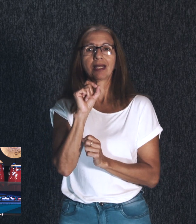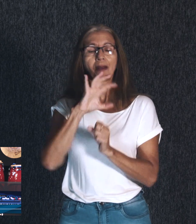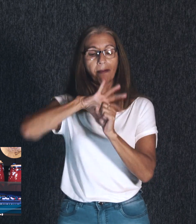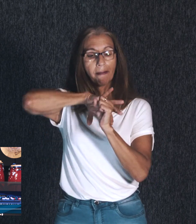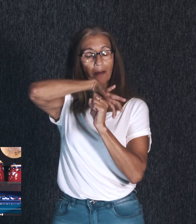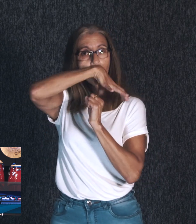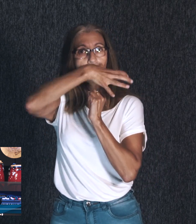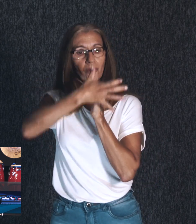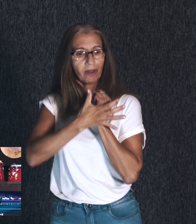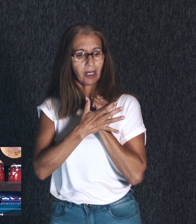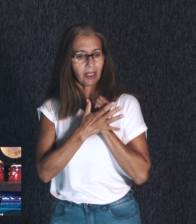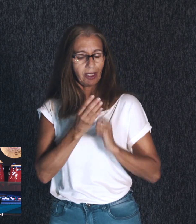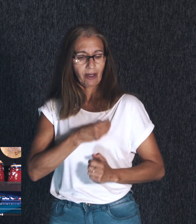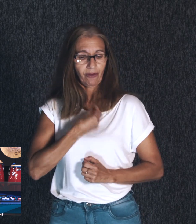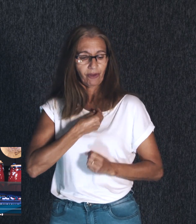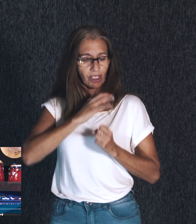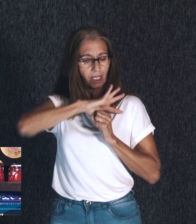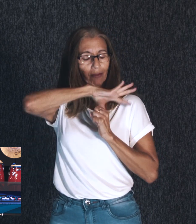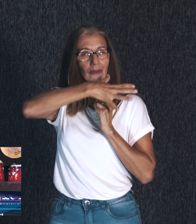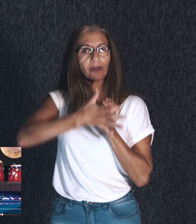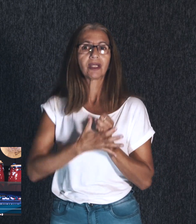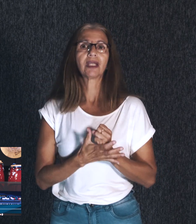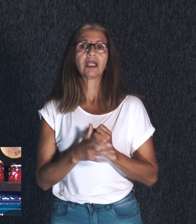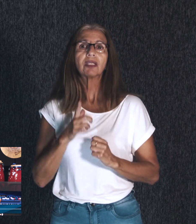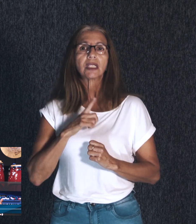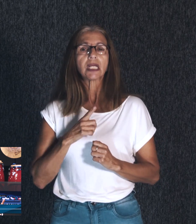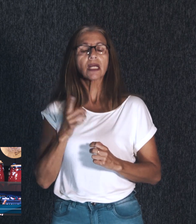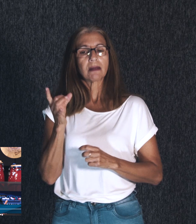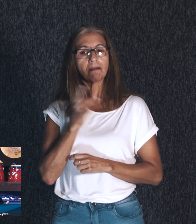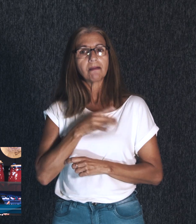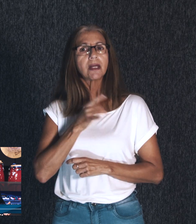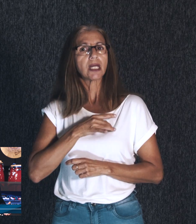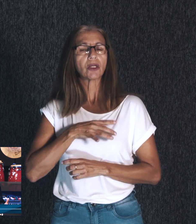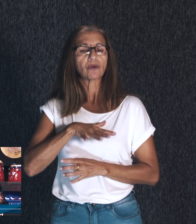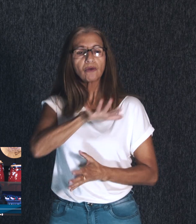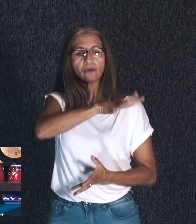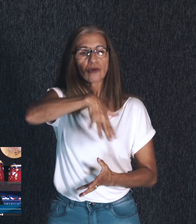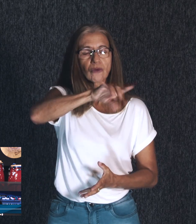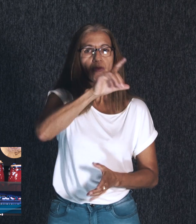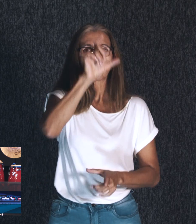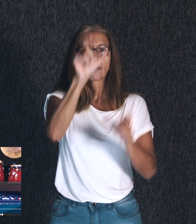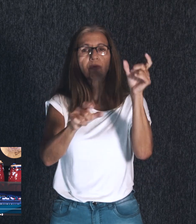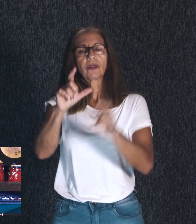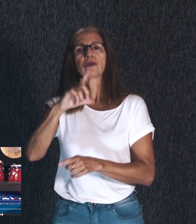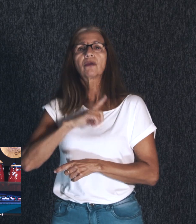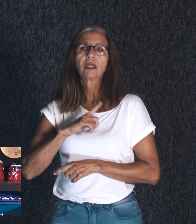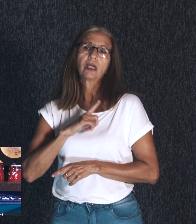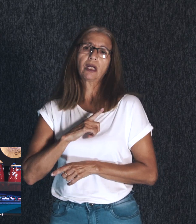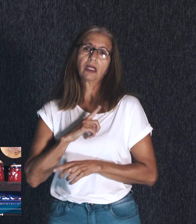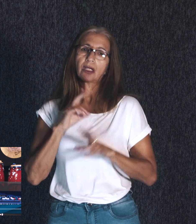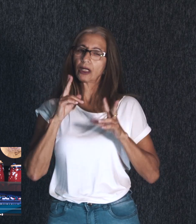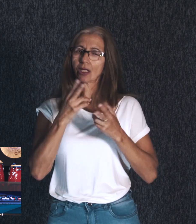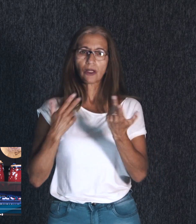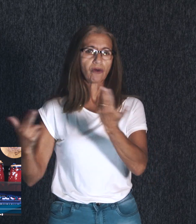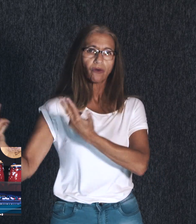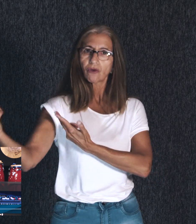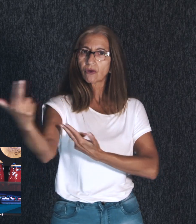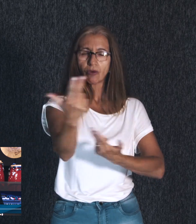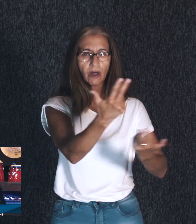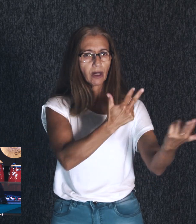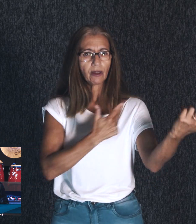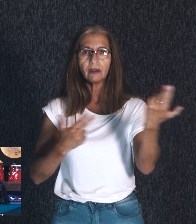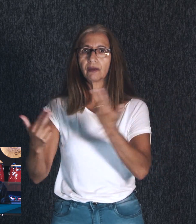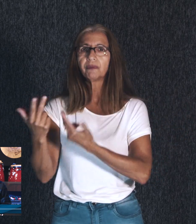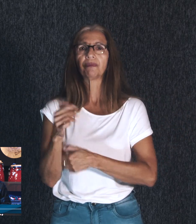sobrevivência. Há medos que são universais. Todos nós temos medo. Quem, por exemplo, não